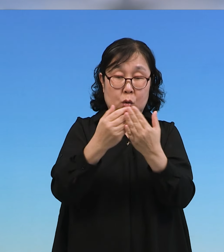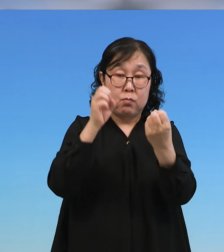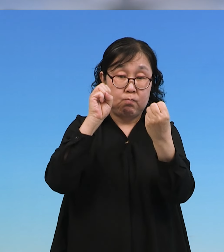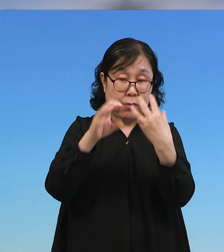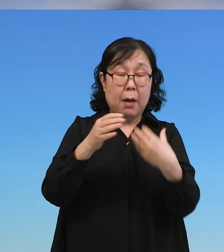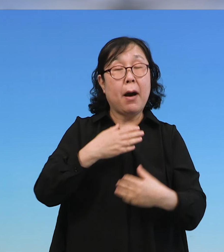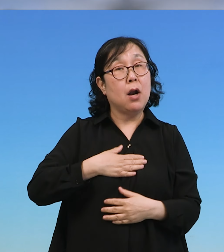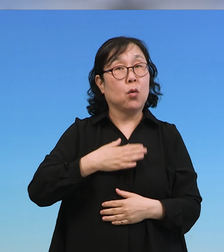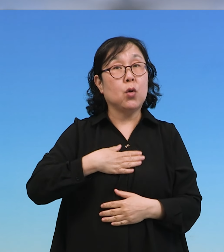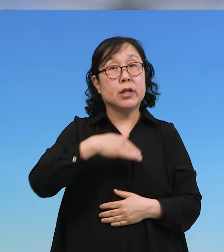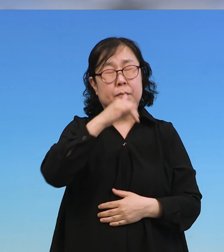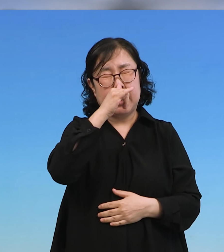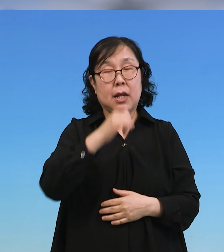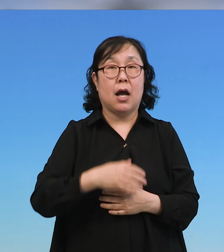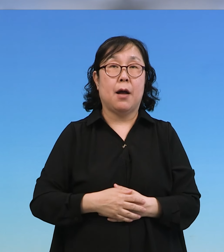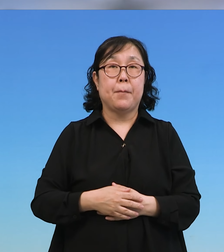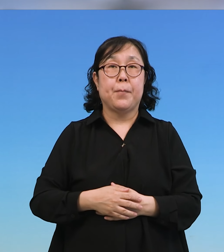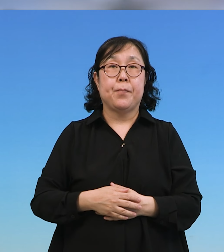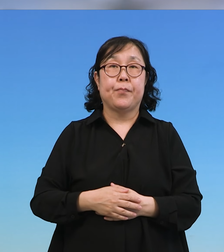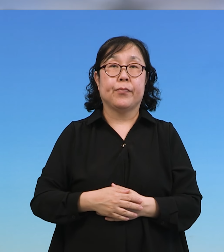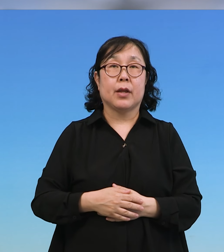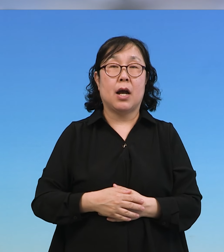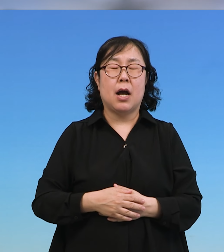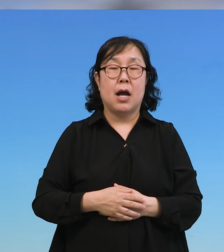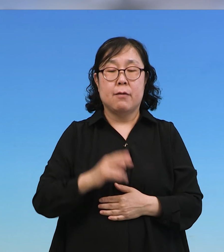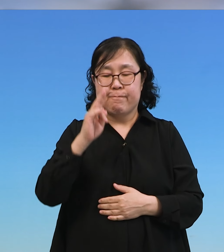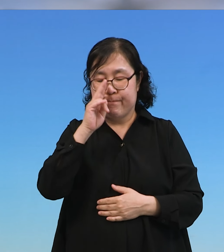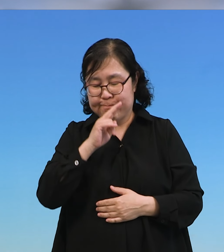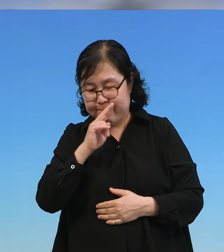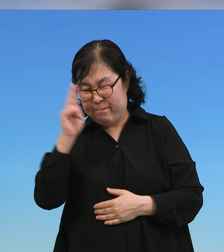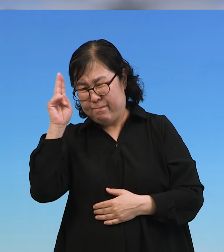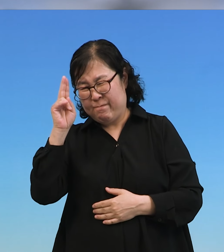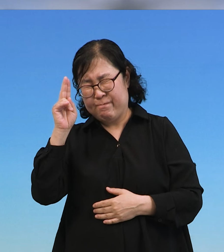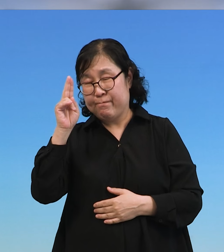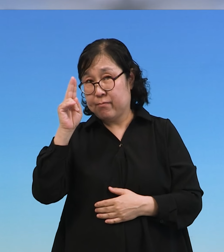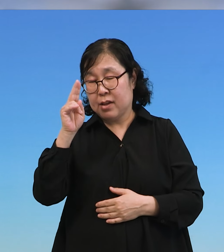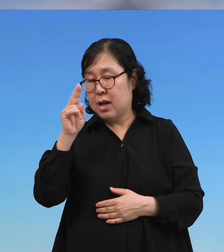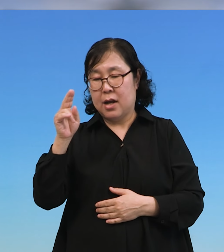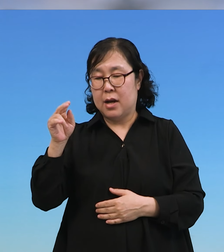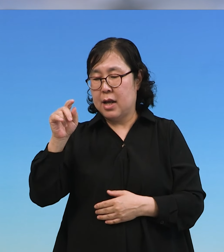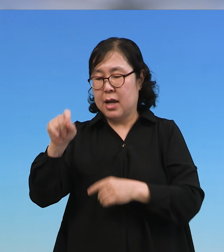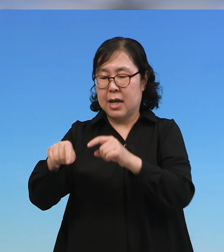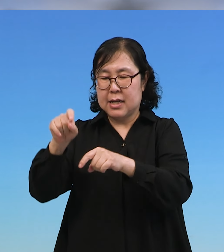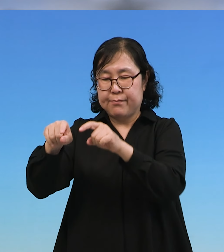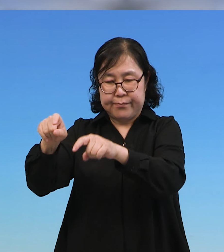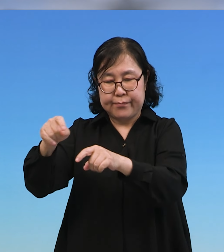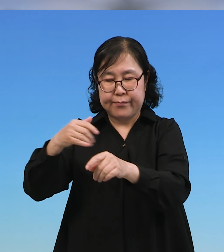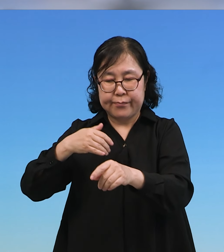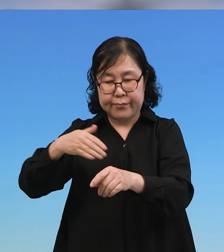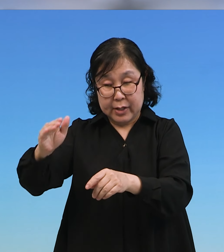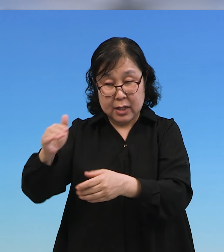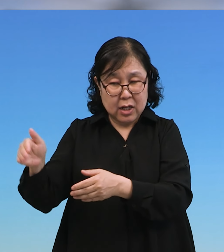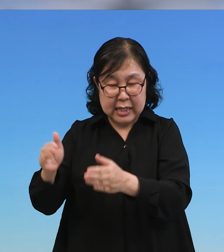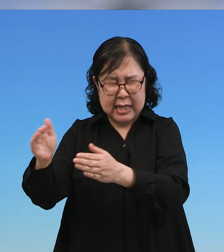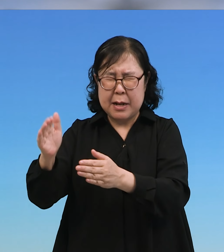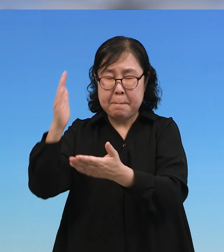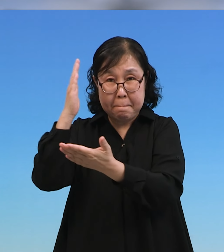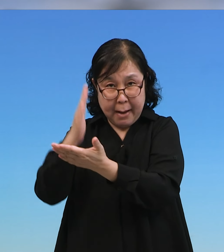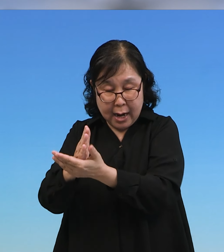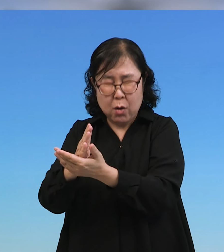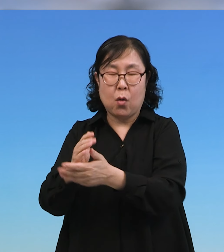알아요. 우리는 악한 사울이 걸어갔던 길이 아니라 자기는 물러가고 자기는